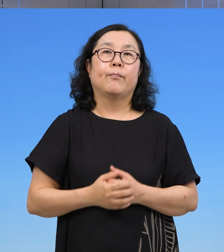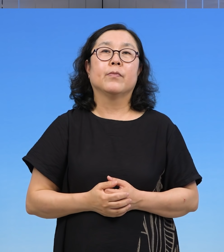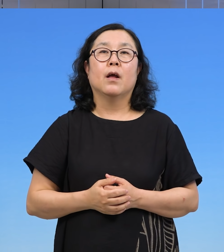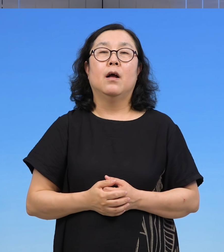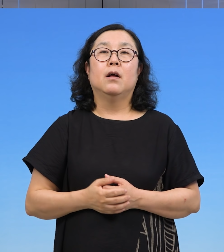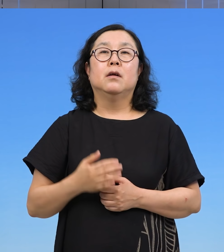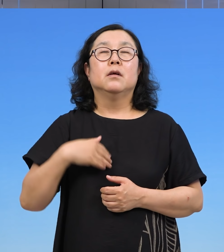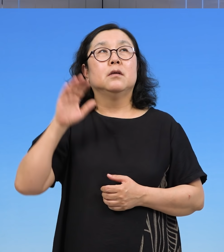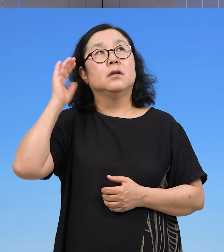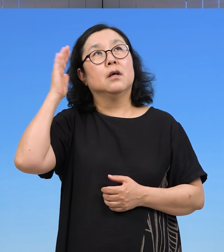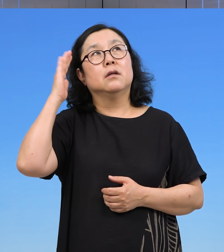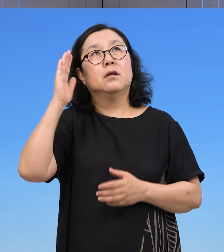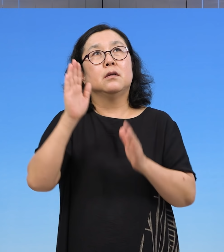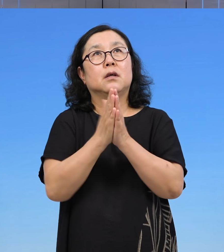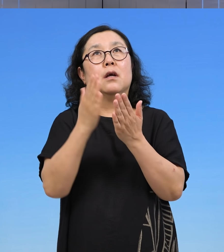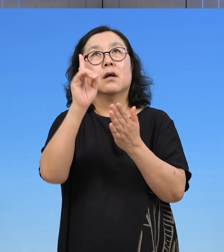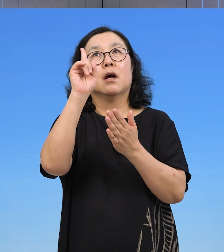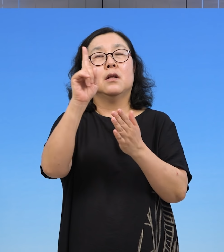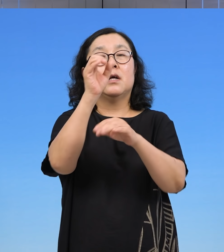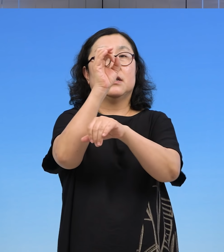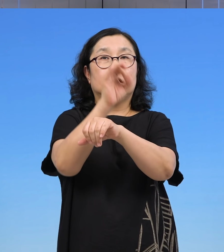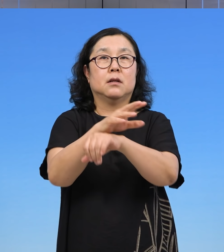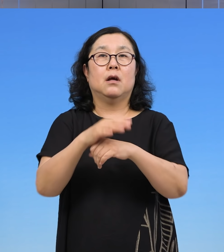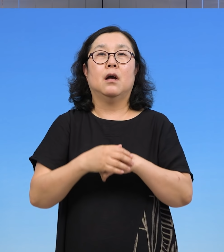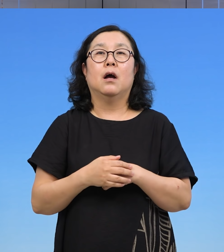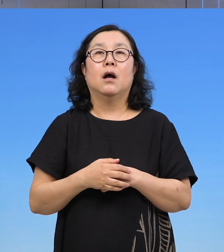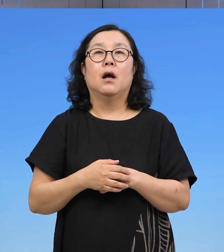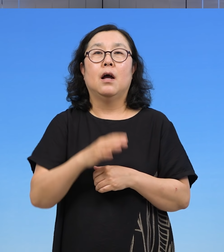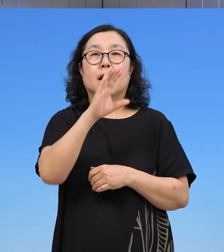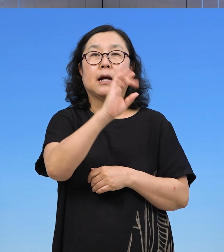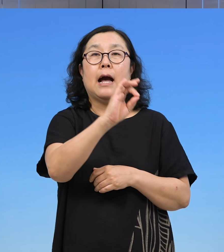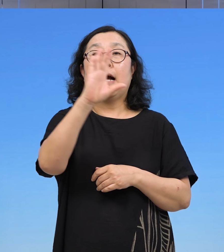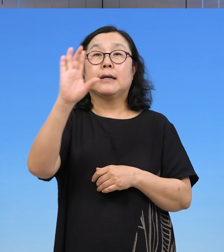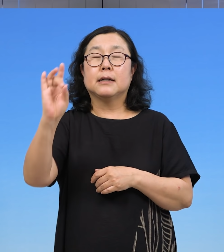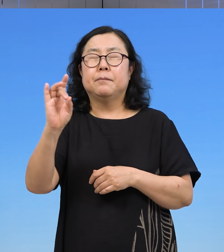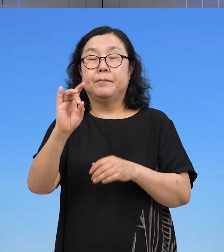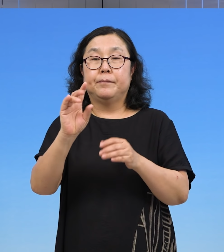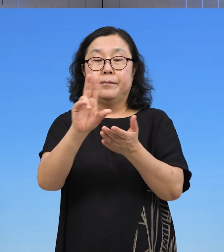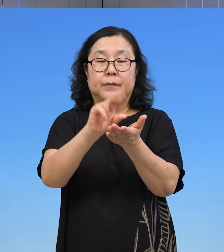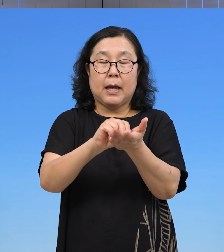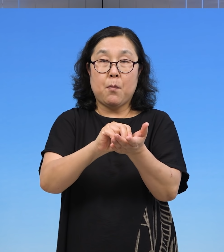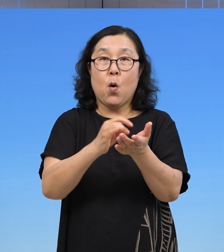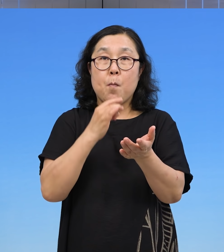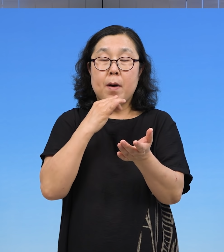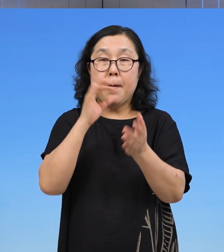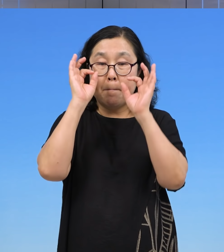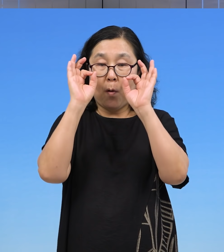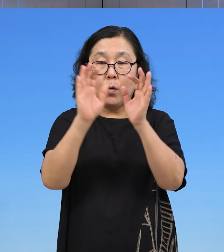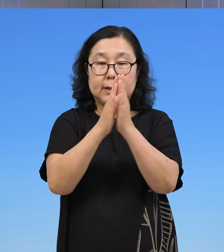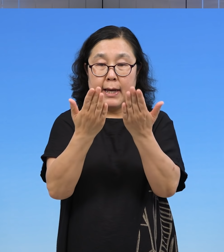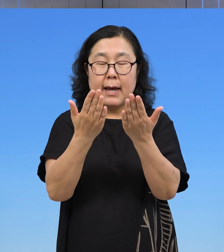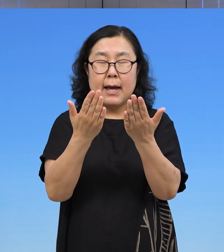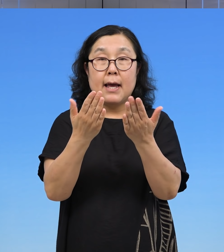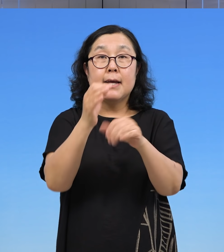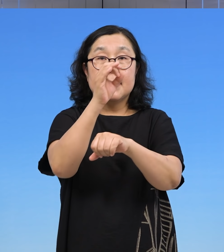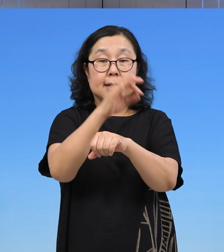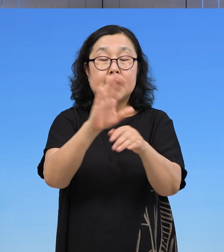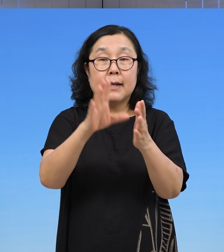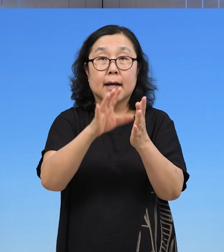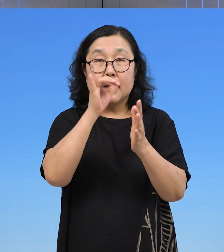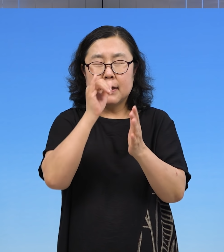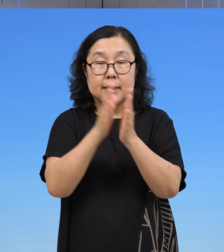저는 최근에 책감권을 구입했는데 몇 주 전에 말씀드렸잖아요 가끔씩 제목만 보고 책을 구입할 때가 있는데